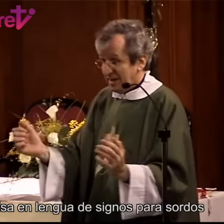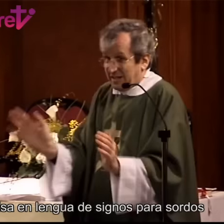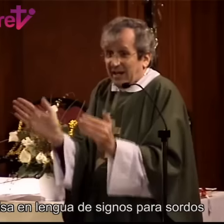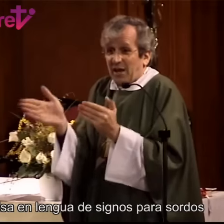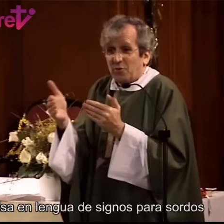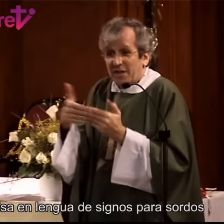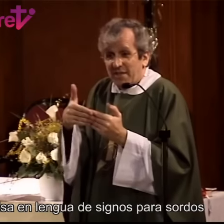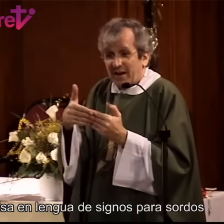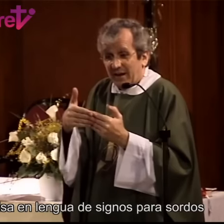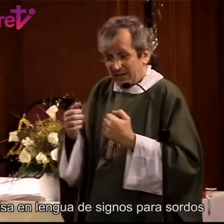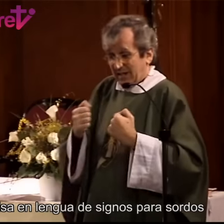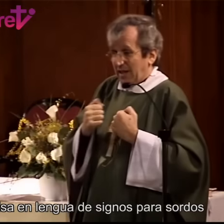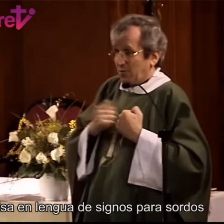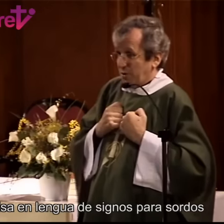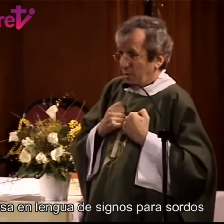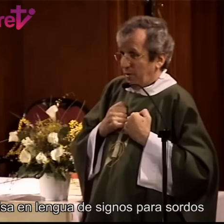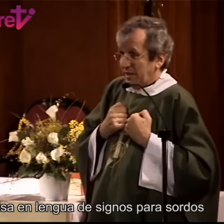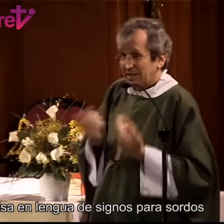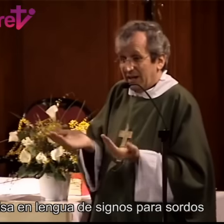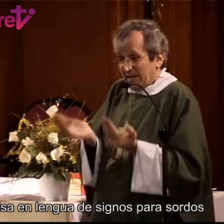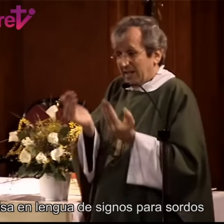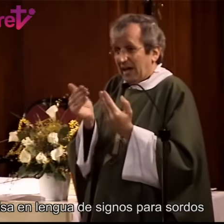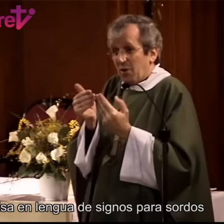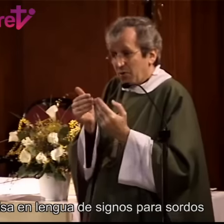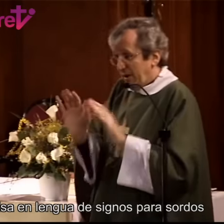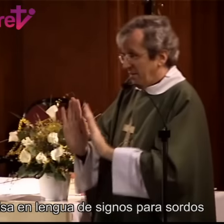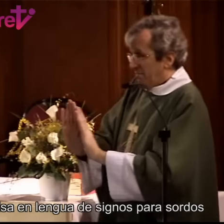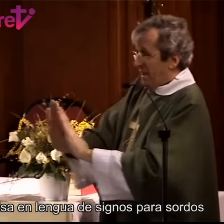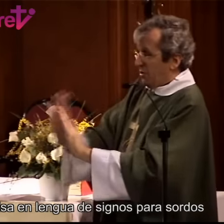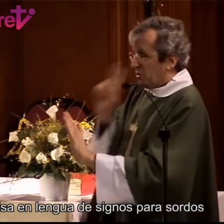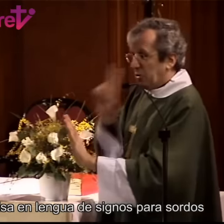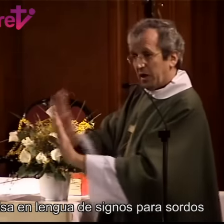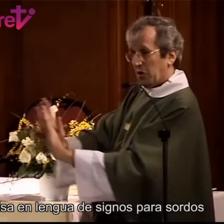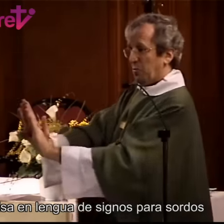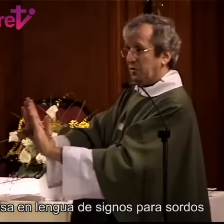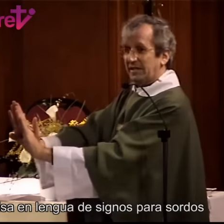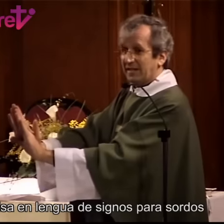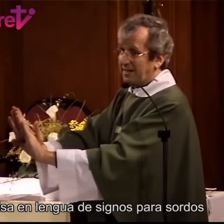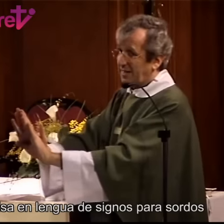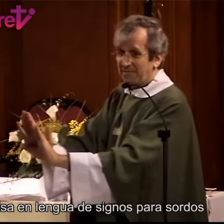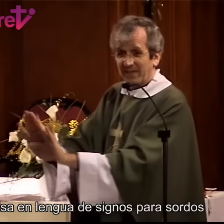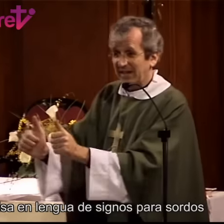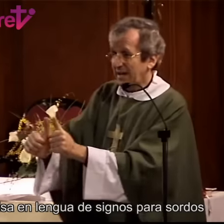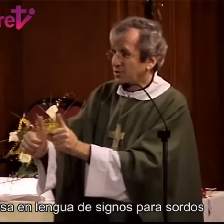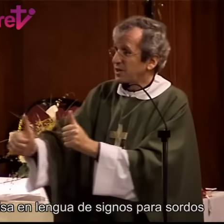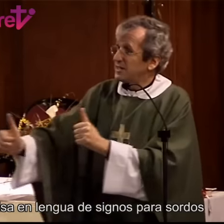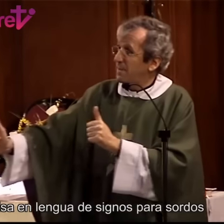cada uno se cierra, si cada uno se vuelve egoísta, si cada uno ve al otro como distante, estamos